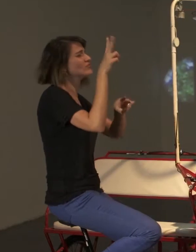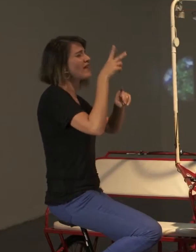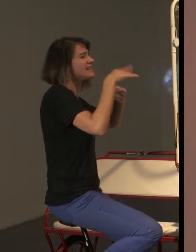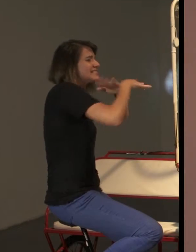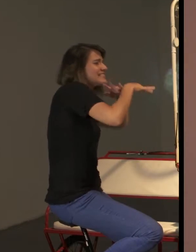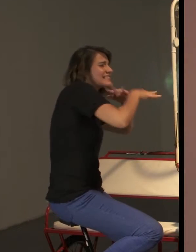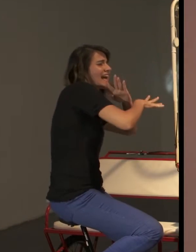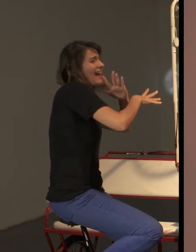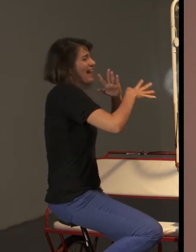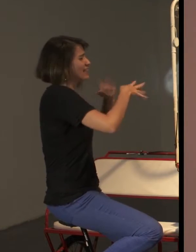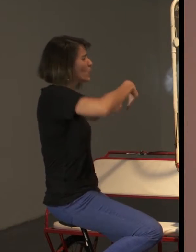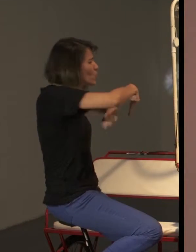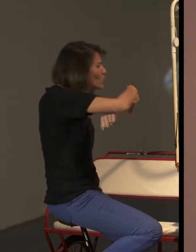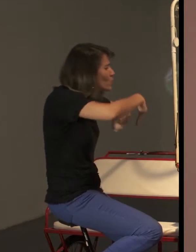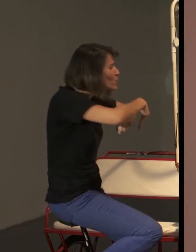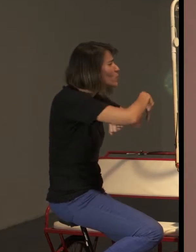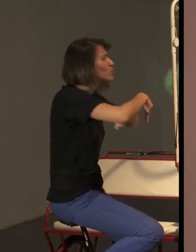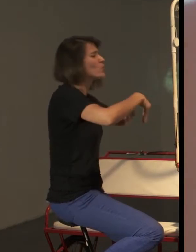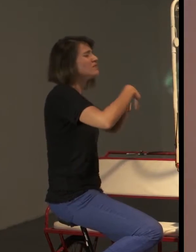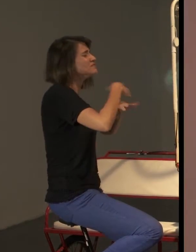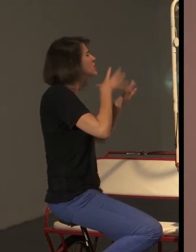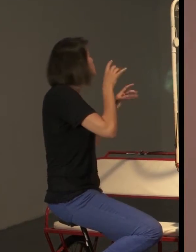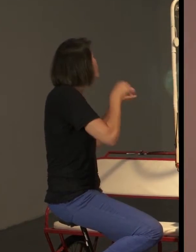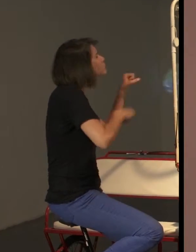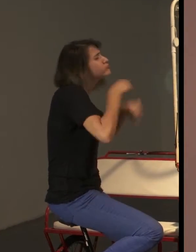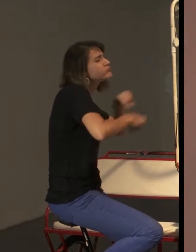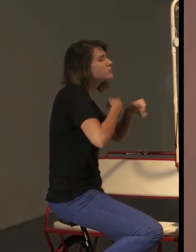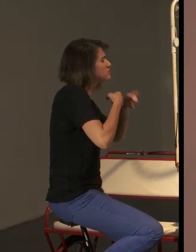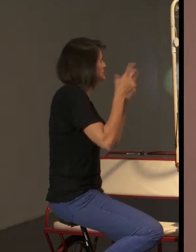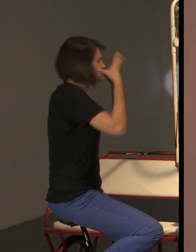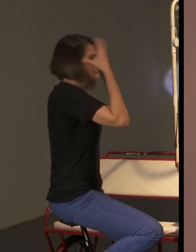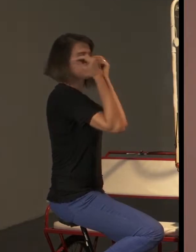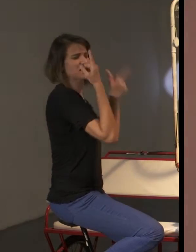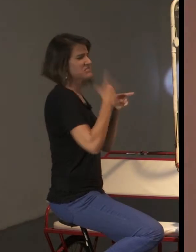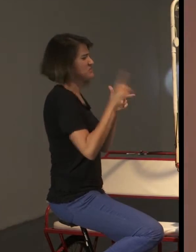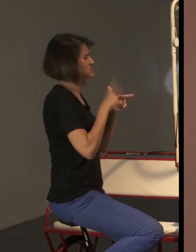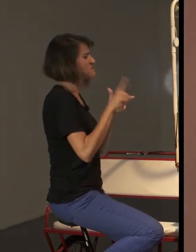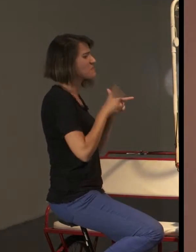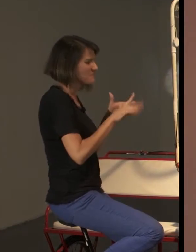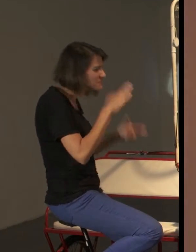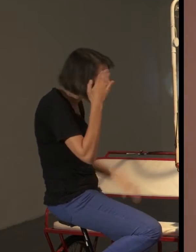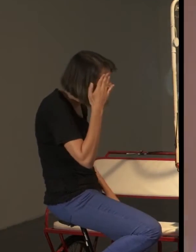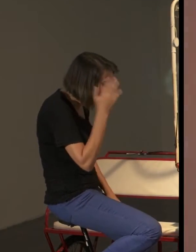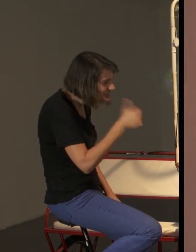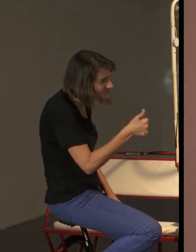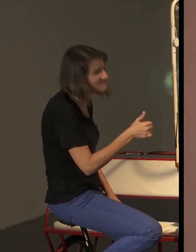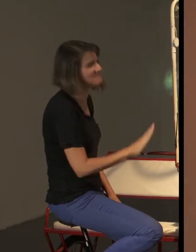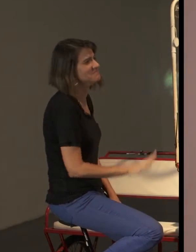circulando aqui As paredes Iam apresentando ruas Espaços da cidade Então Parece que eu esqueci Os meus problemas Será